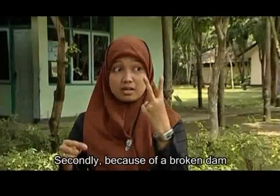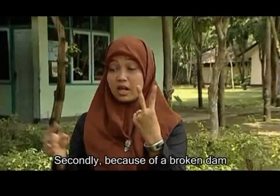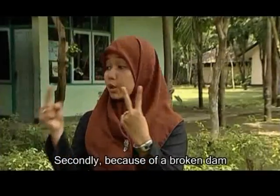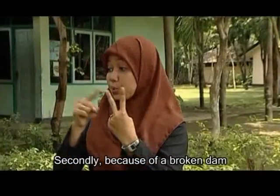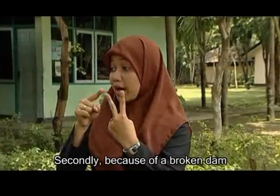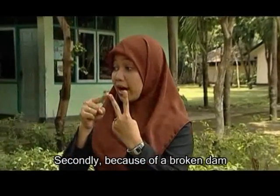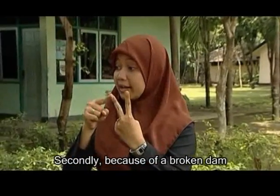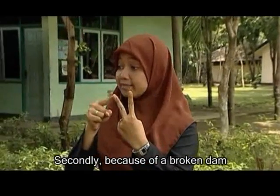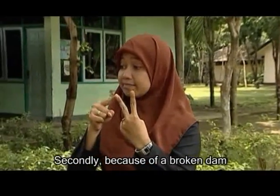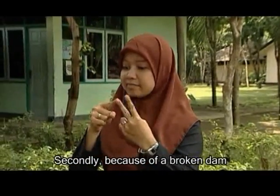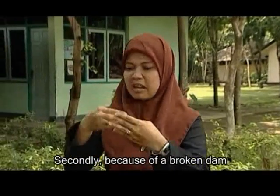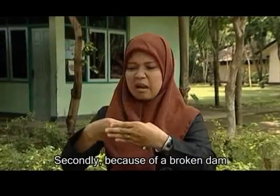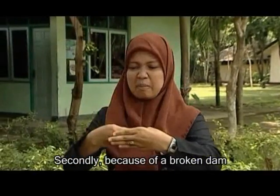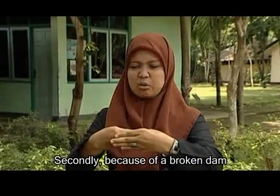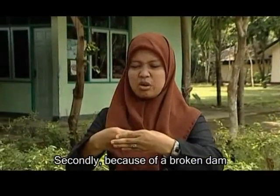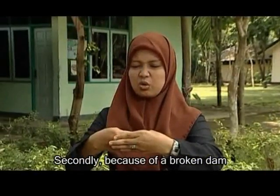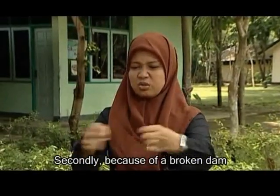Yang kedua, bendungan rusak.